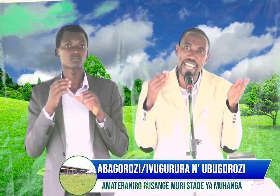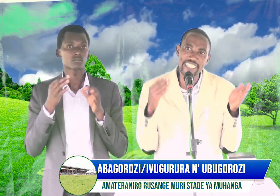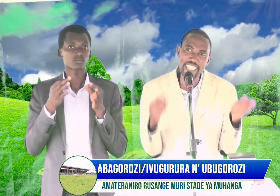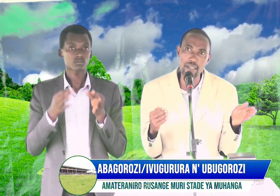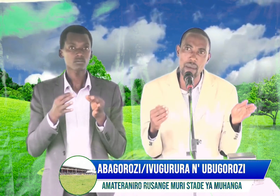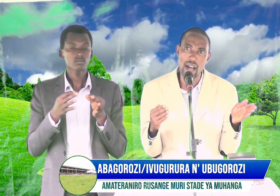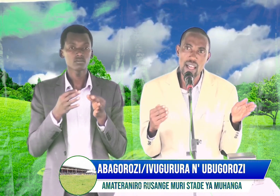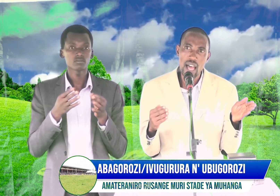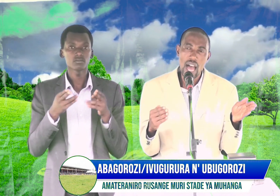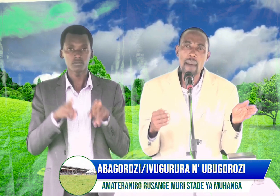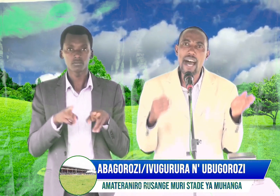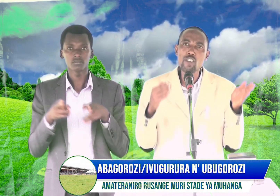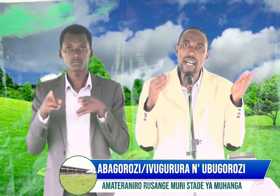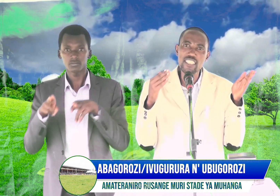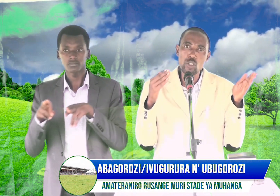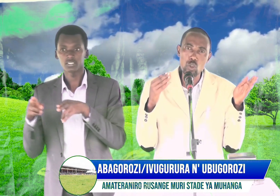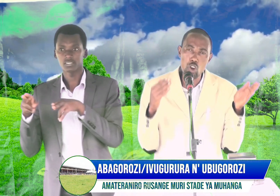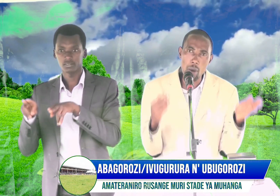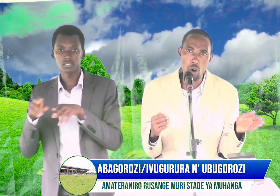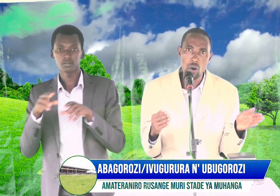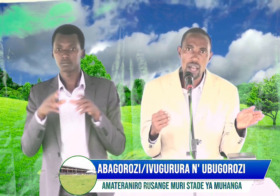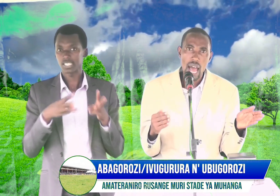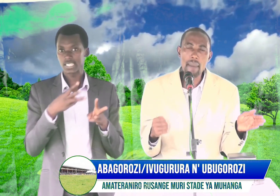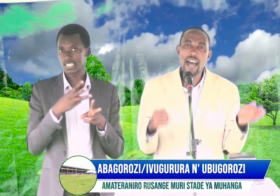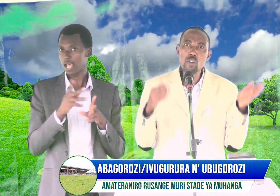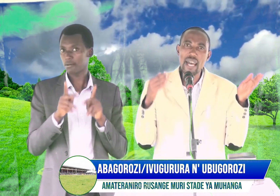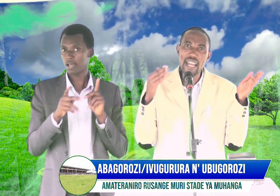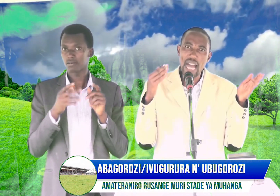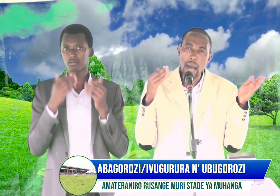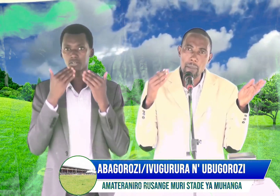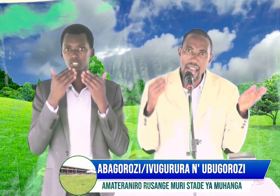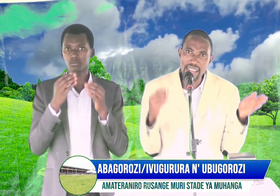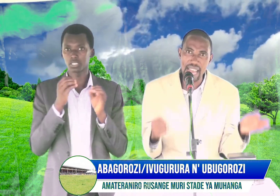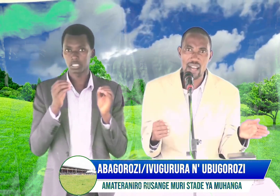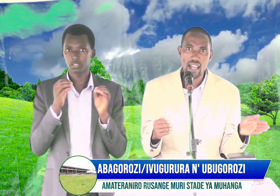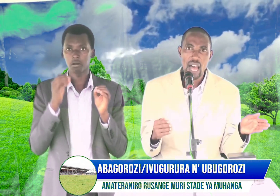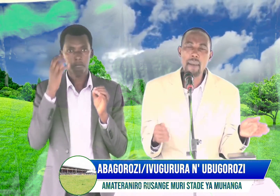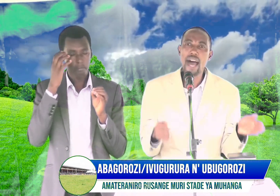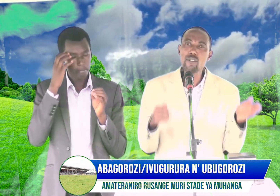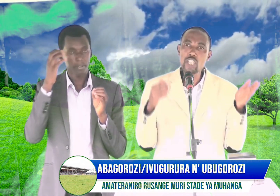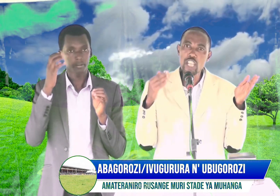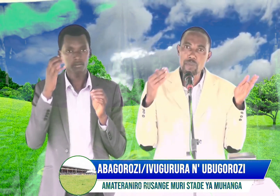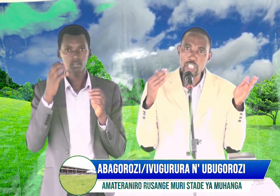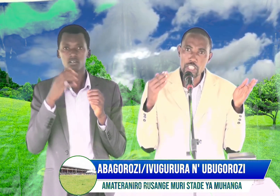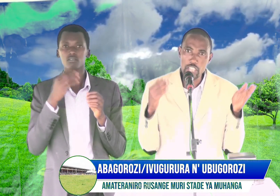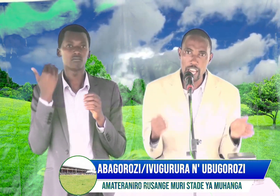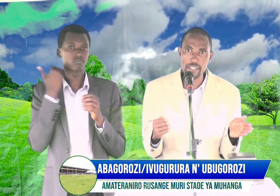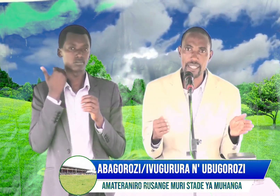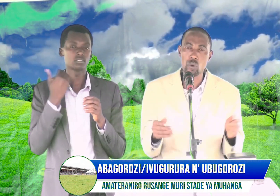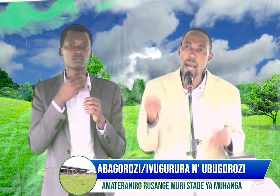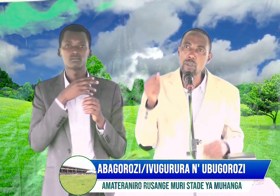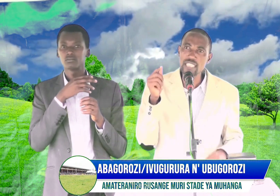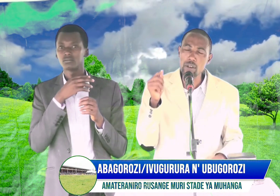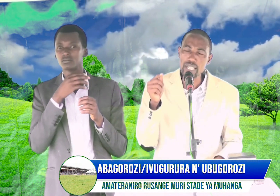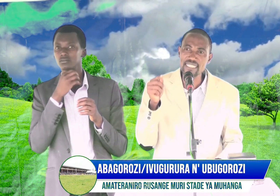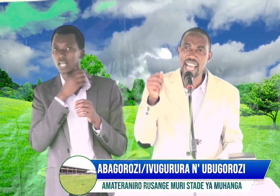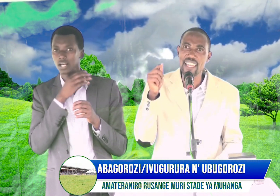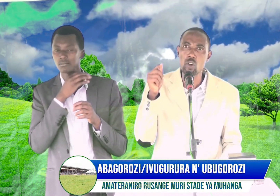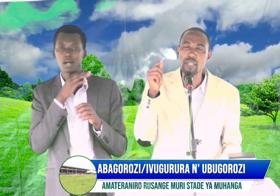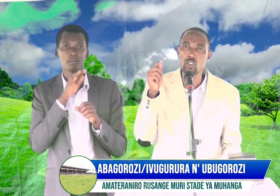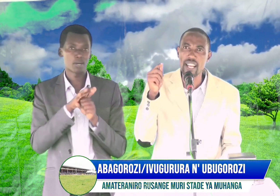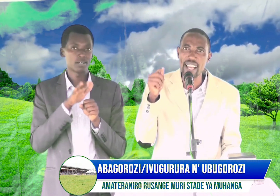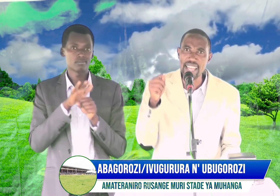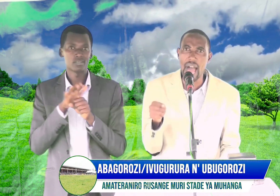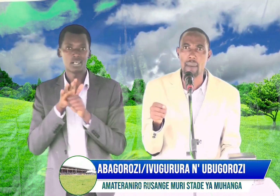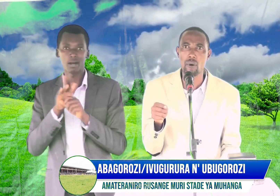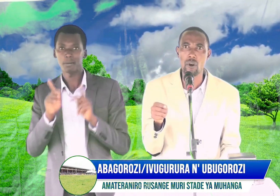abantu n'indashima, abantu bagira urugomo, abantu baragambana, abantu n'ibyigenge. Uramute witaye